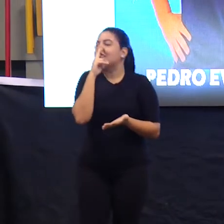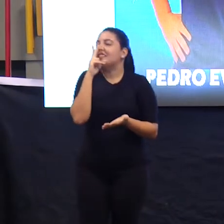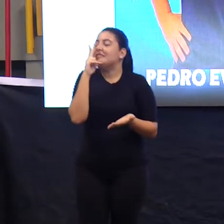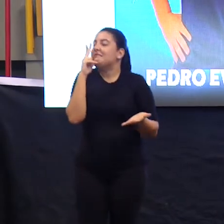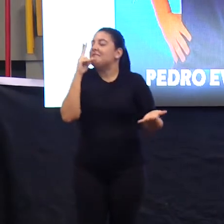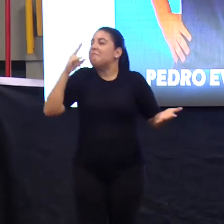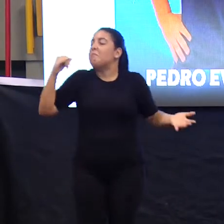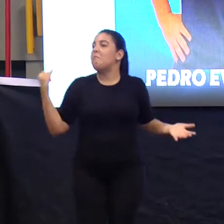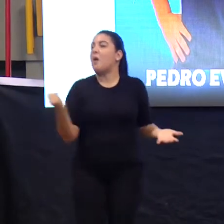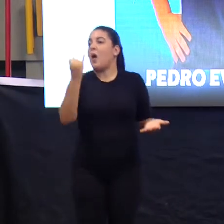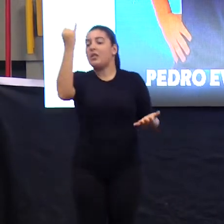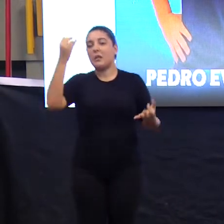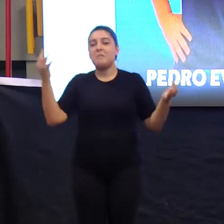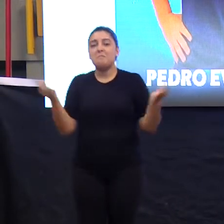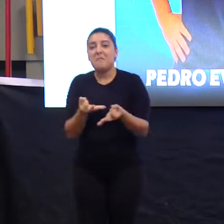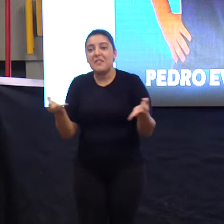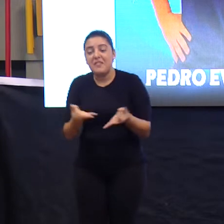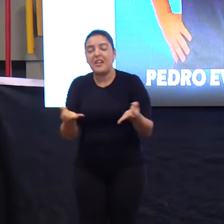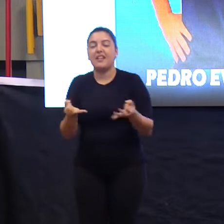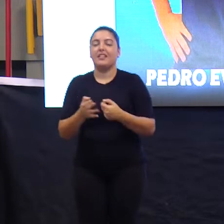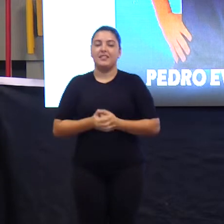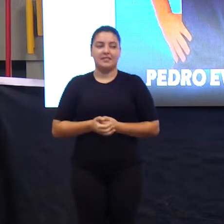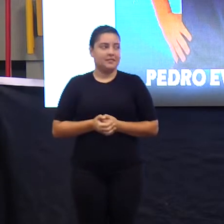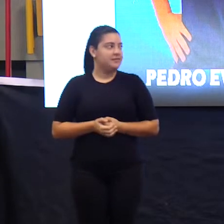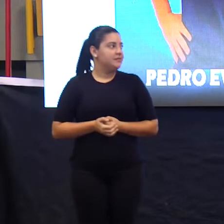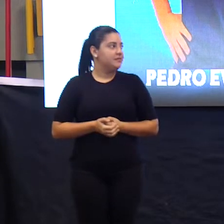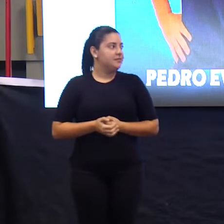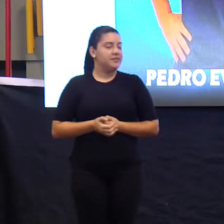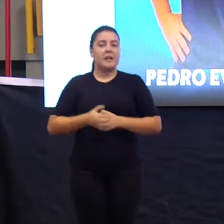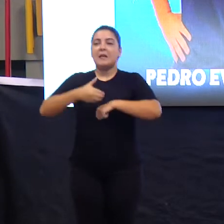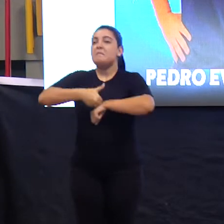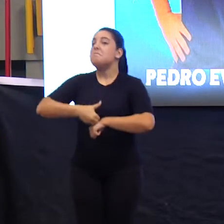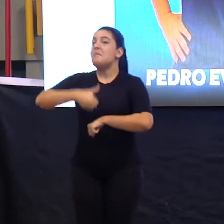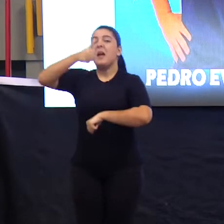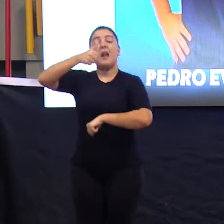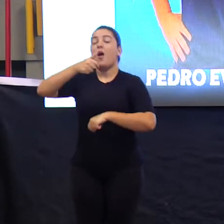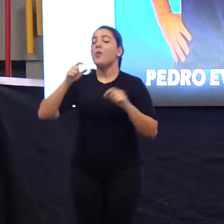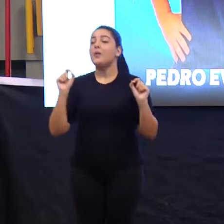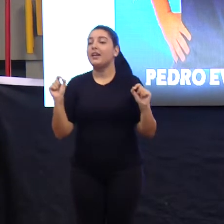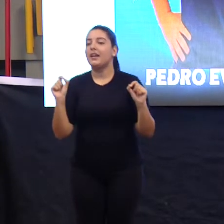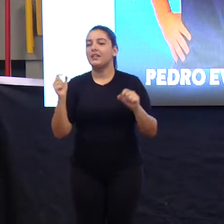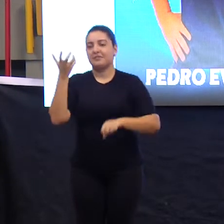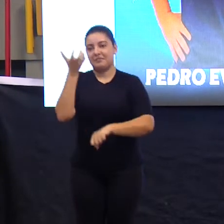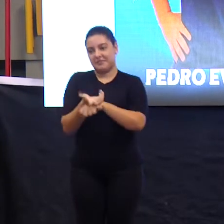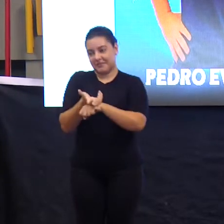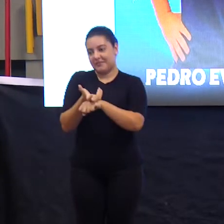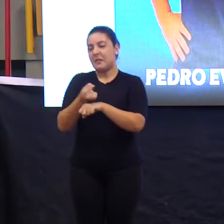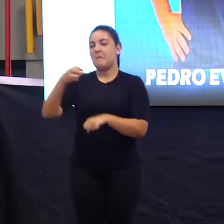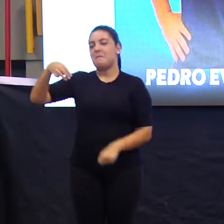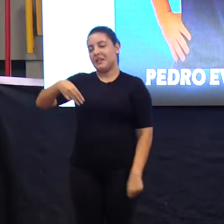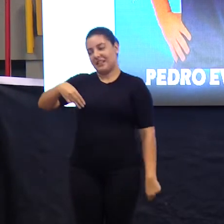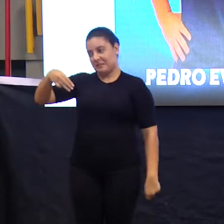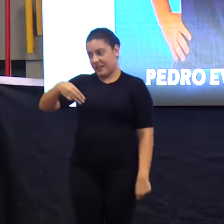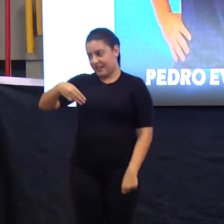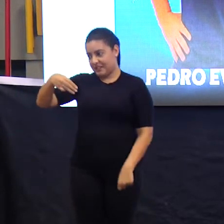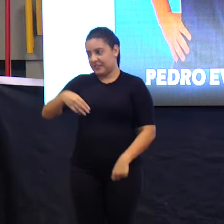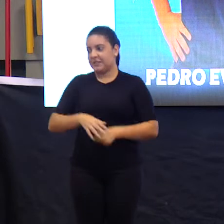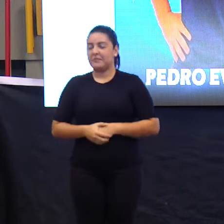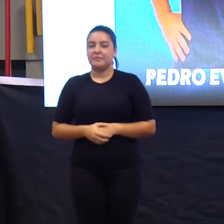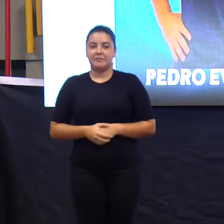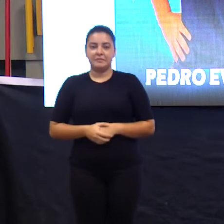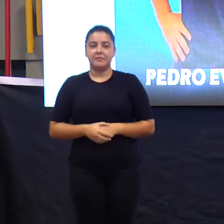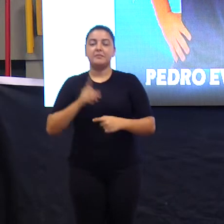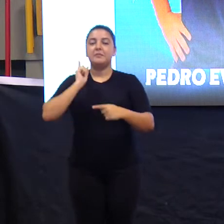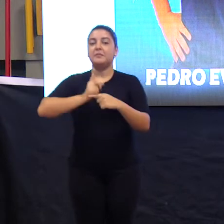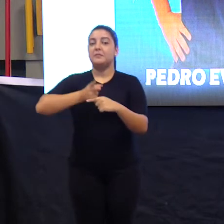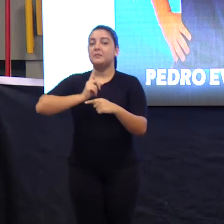fantástica, perfeita, magnífica, magnânima, a melhor de todas, que só pode ser a matemática.